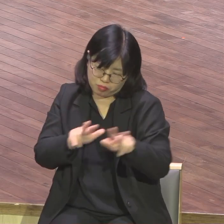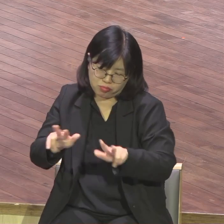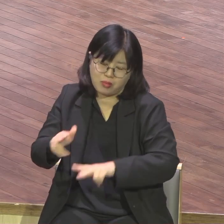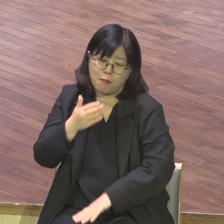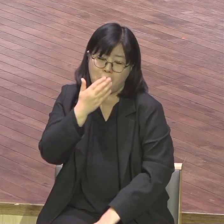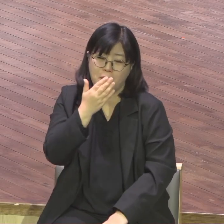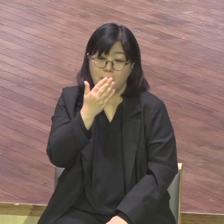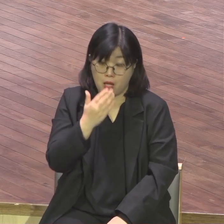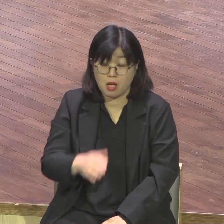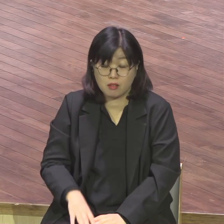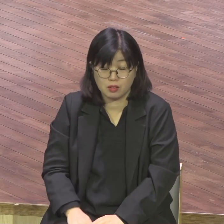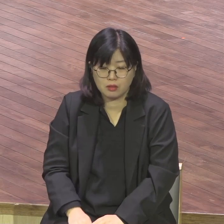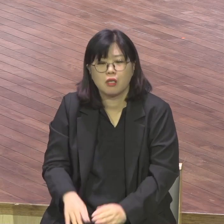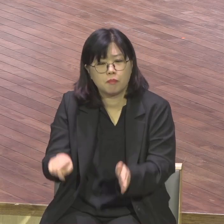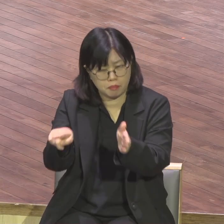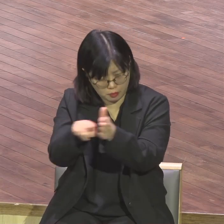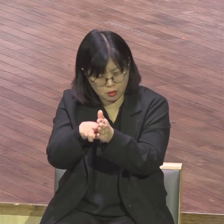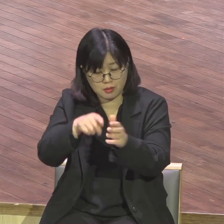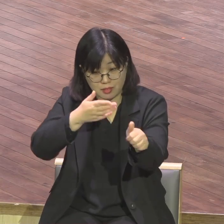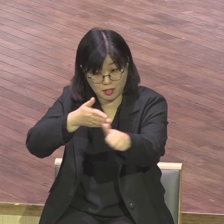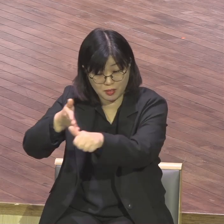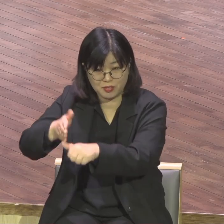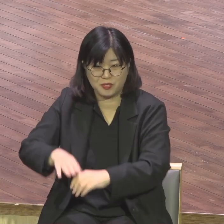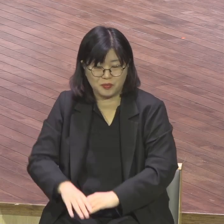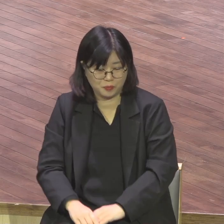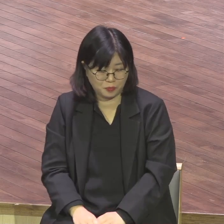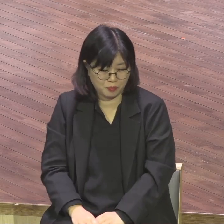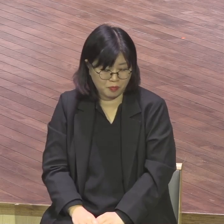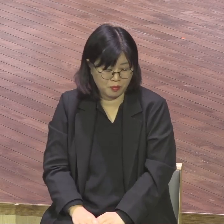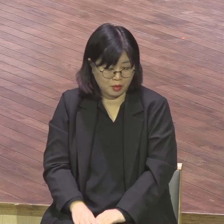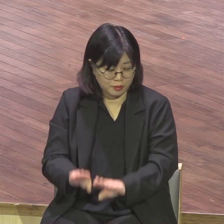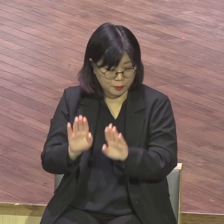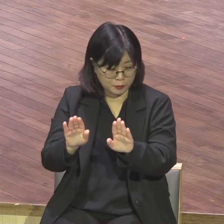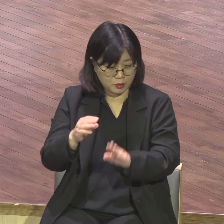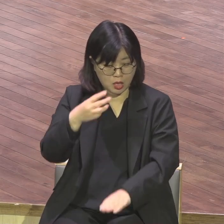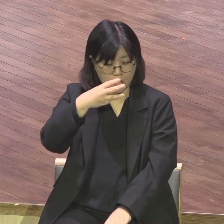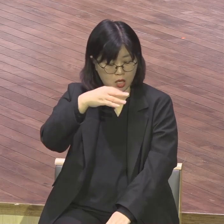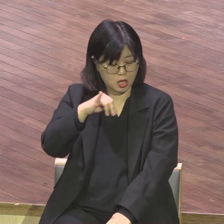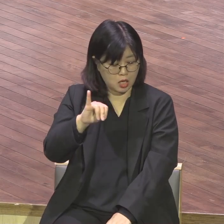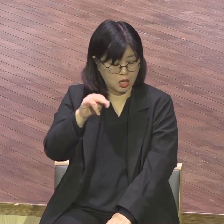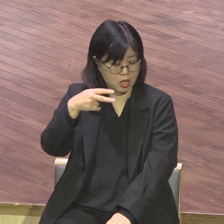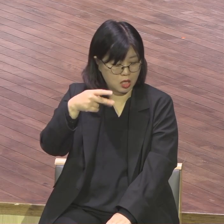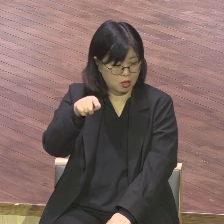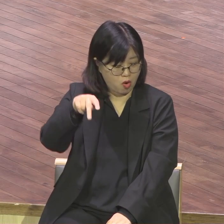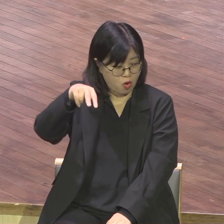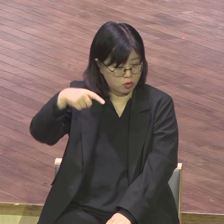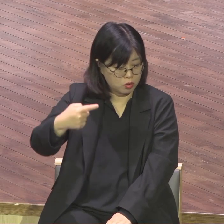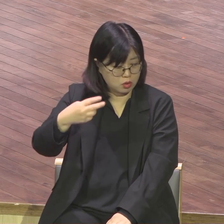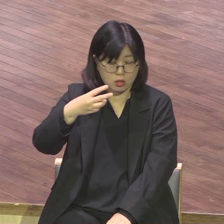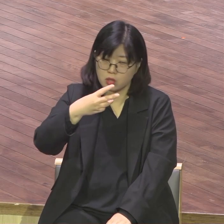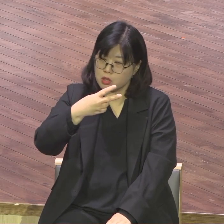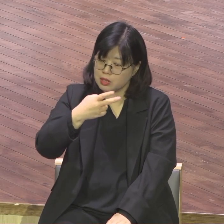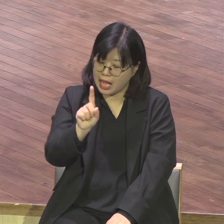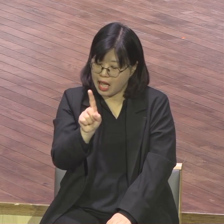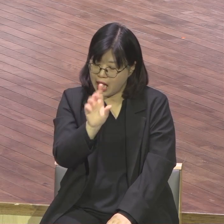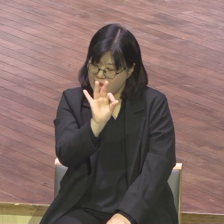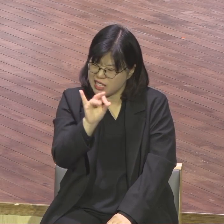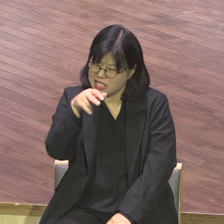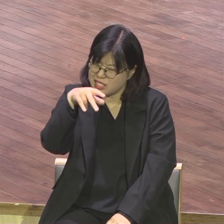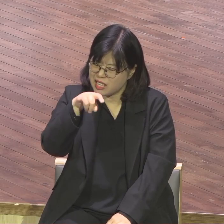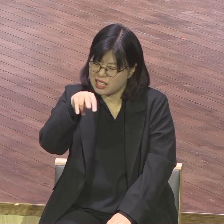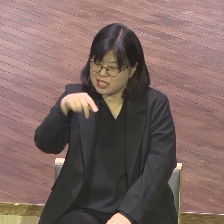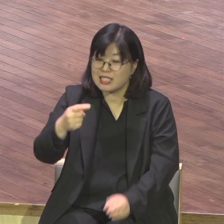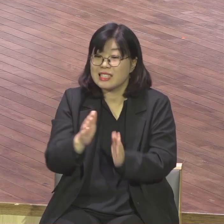믿으시기 바랍니다. 리더스 다이제스트 있잖아요. 이 책에 보면요, 근심은